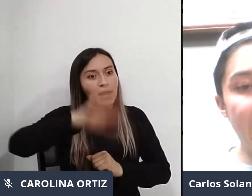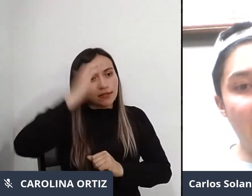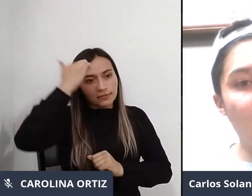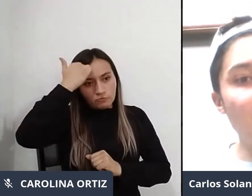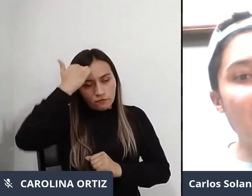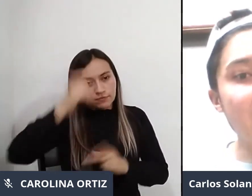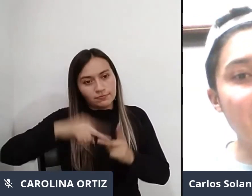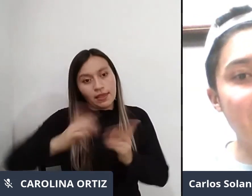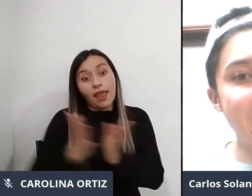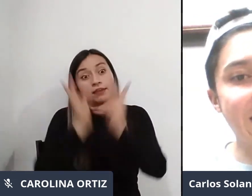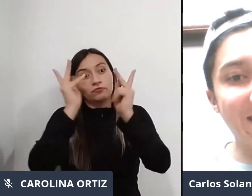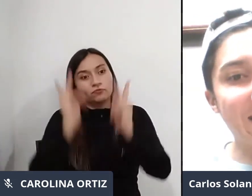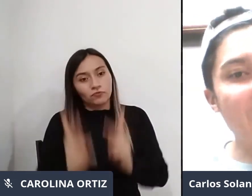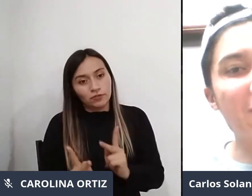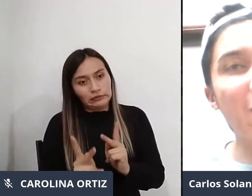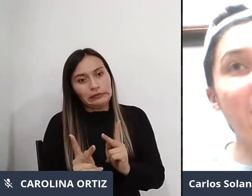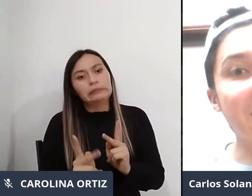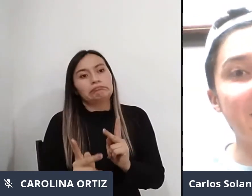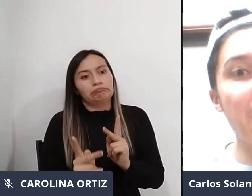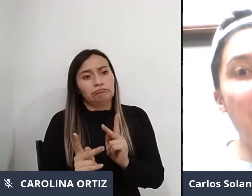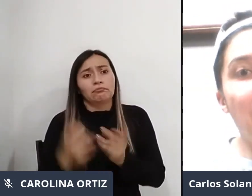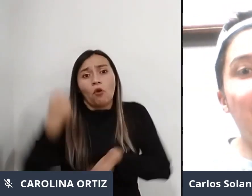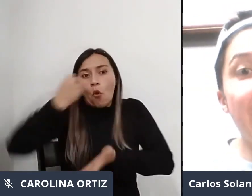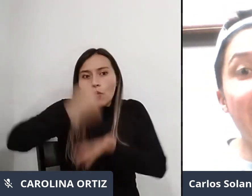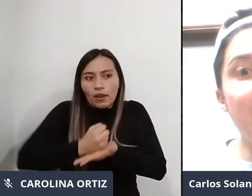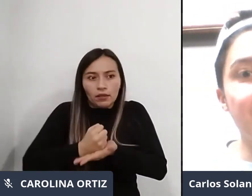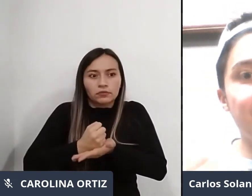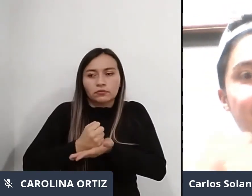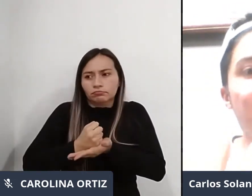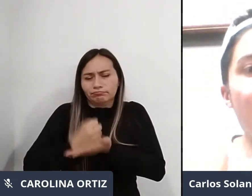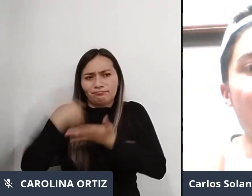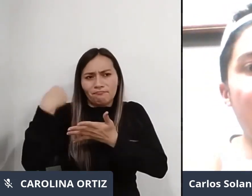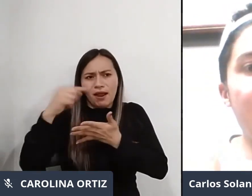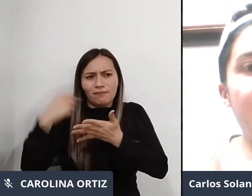estudiantes, con obligaciones que tienen que continuar, pero